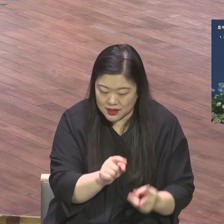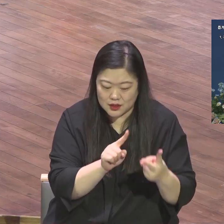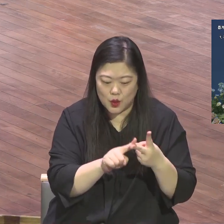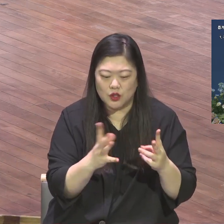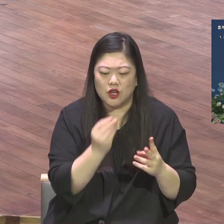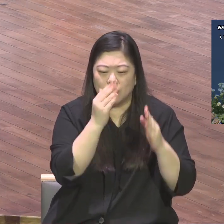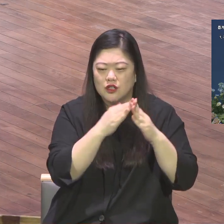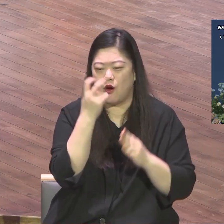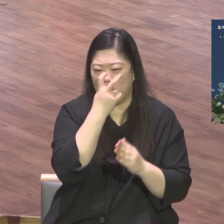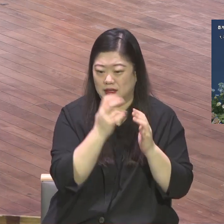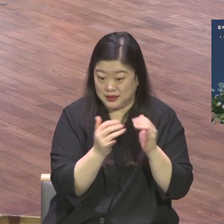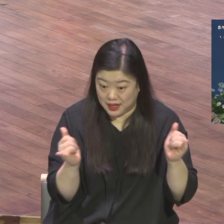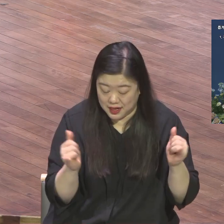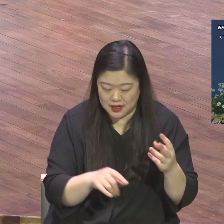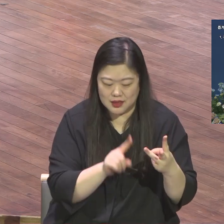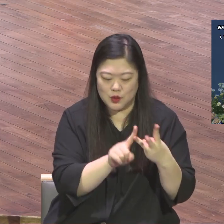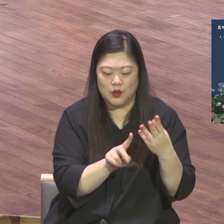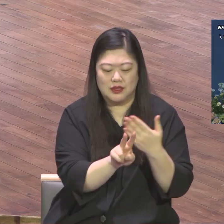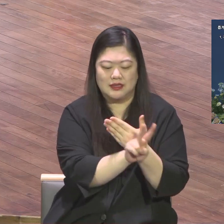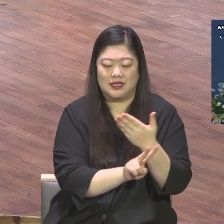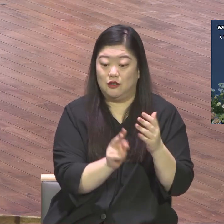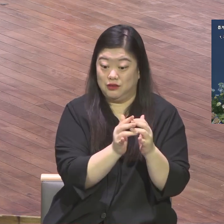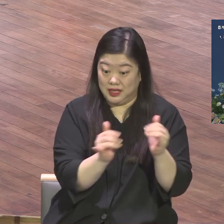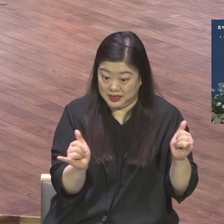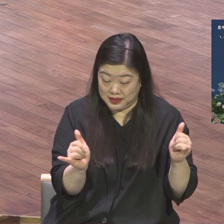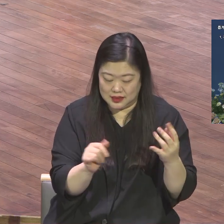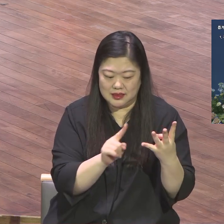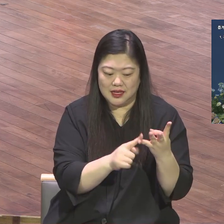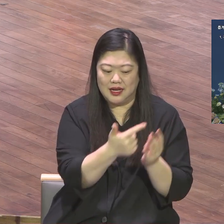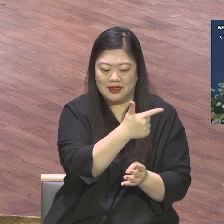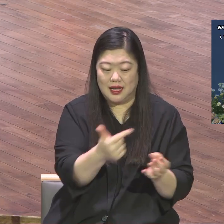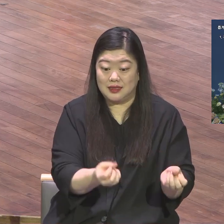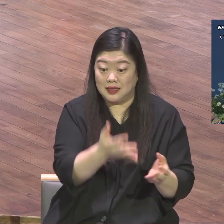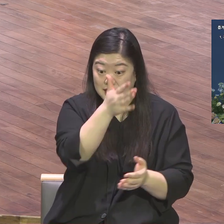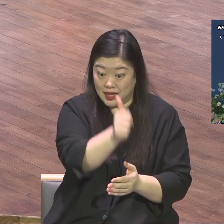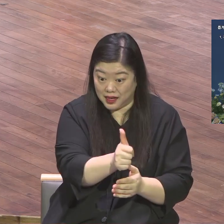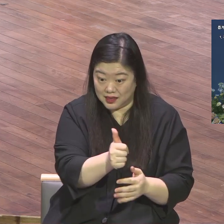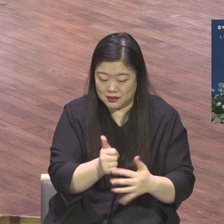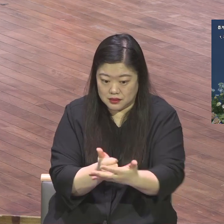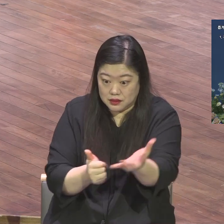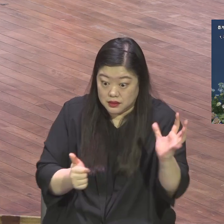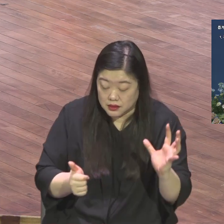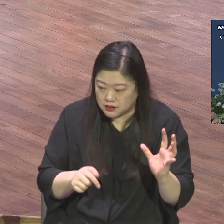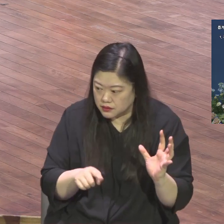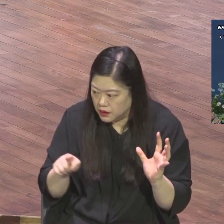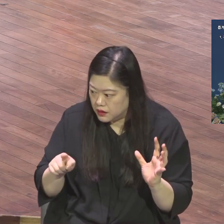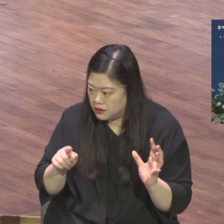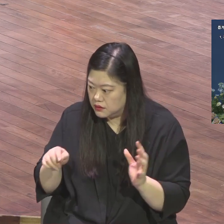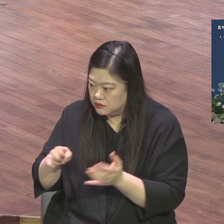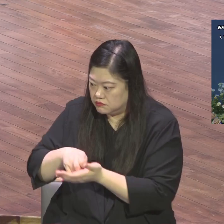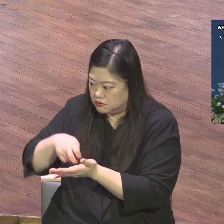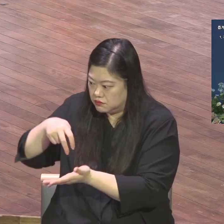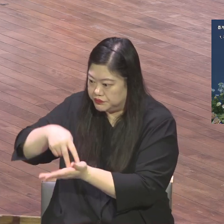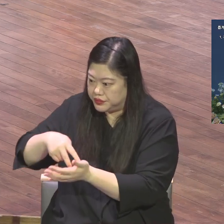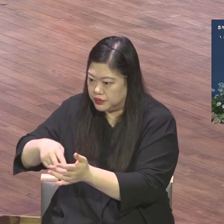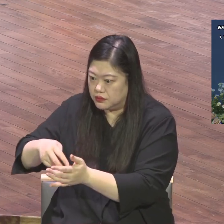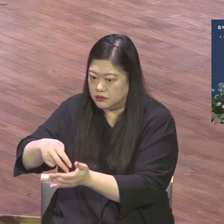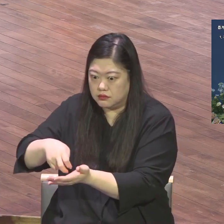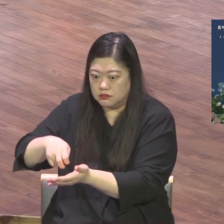맡은 자들과 사두개인들. 당시 대제사장은 안나스와 가야바였어요. 원래